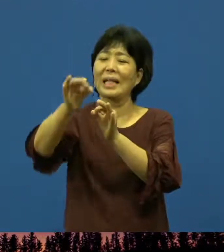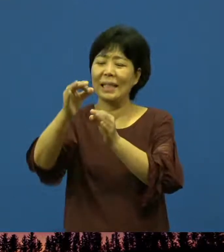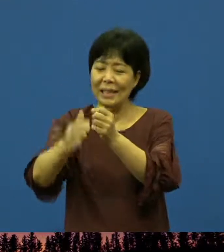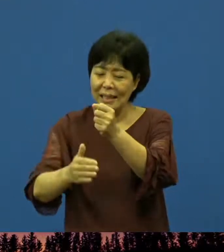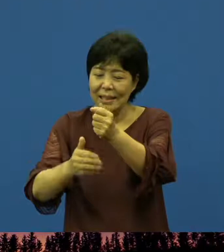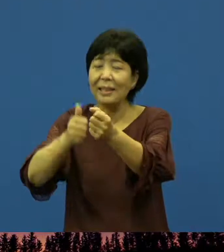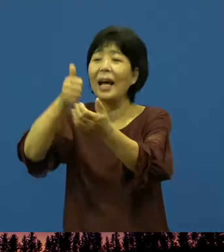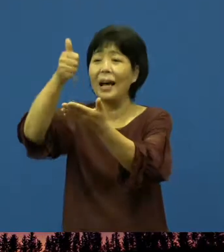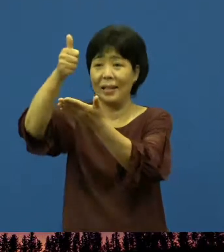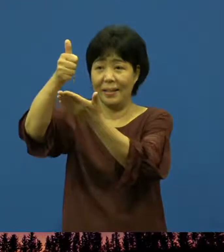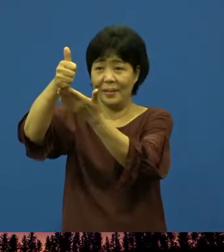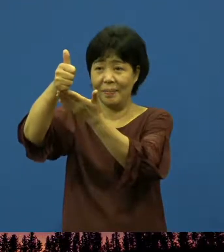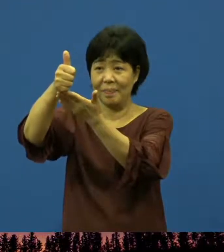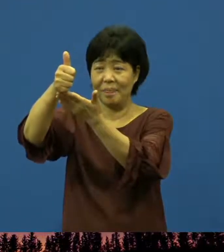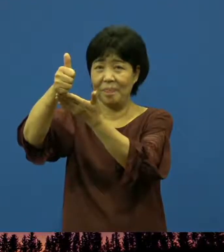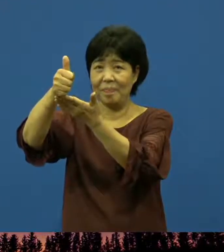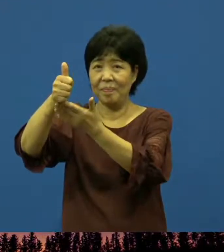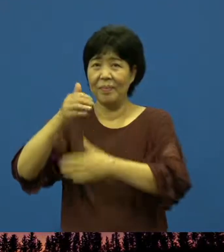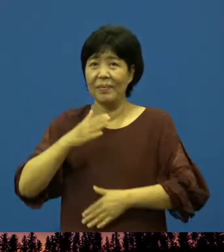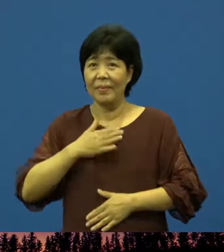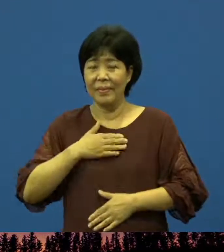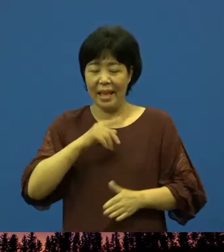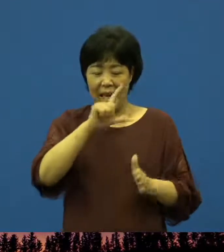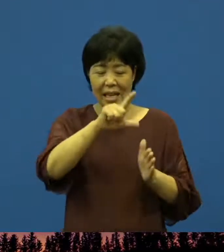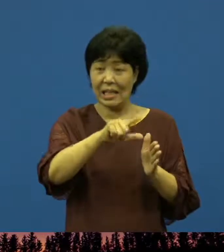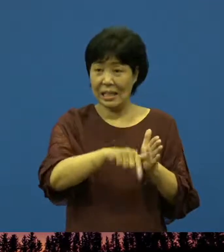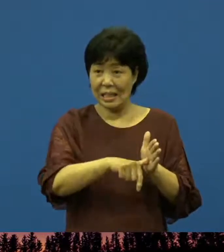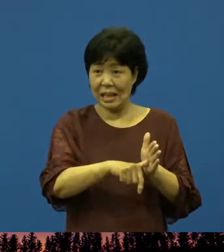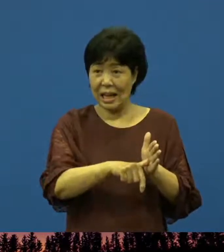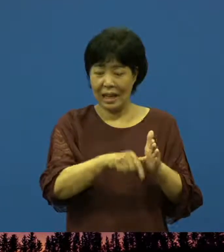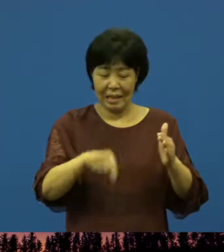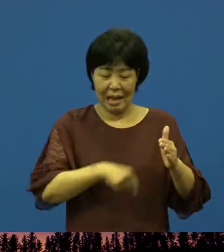안에 갇혀있는 개념으로 이해할 수 있을까요? 그건 아니고요.